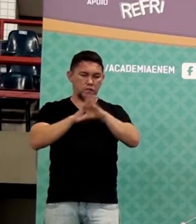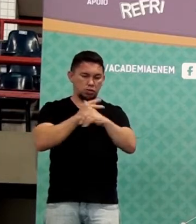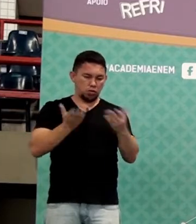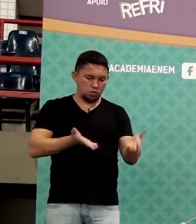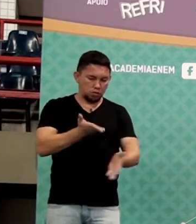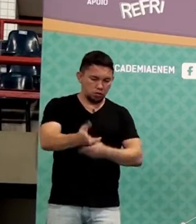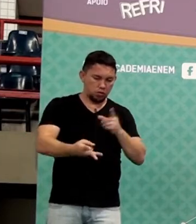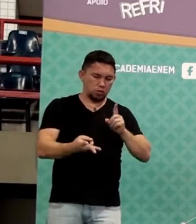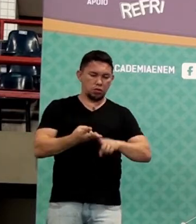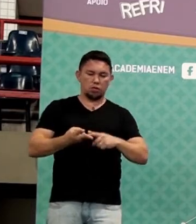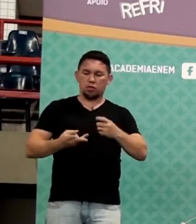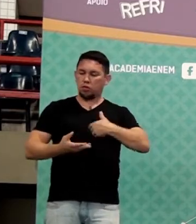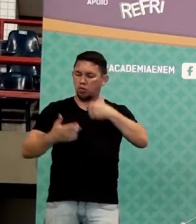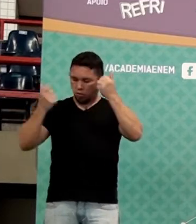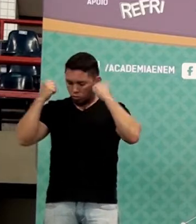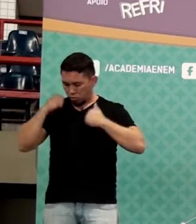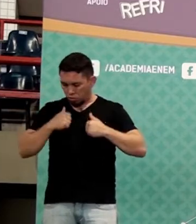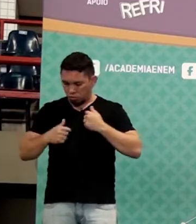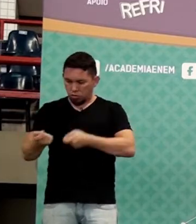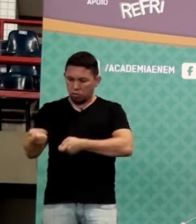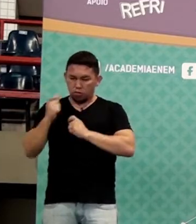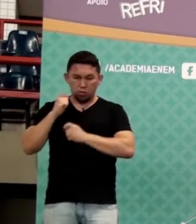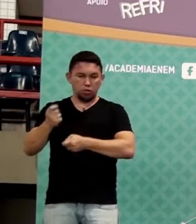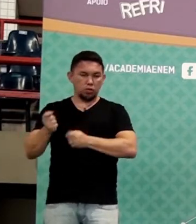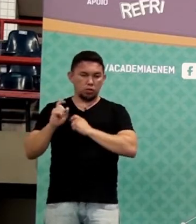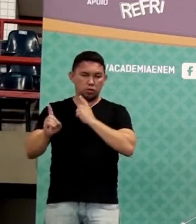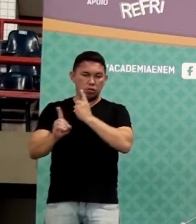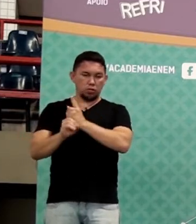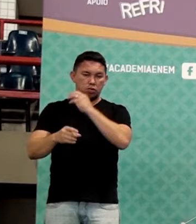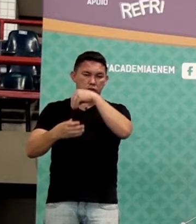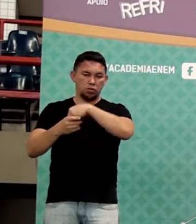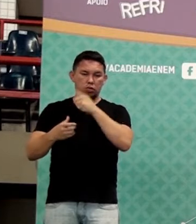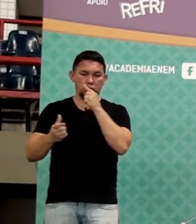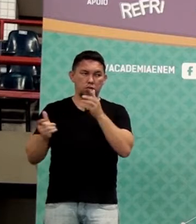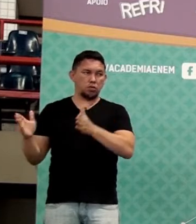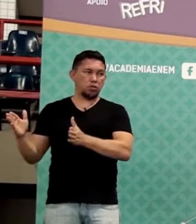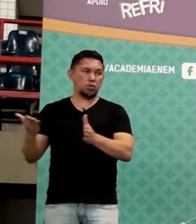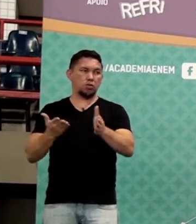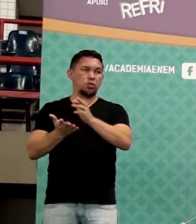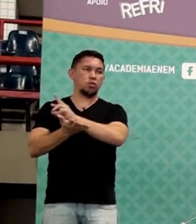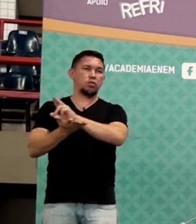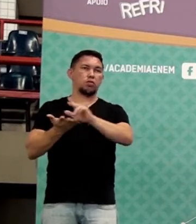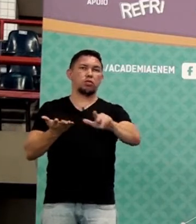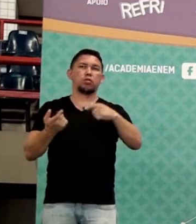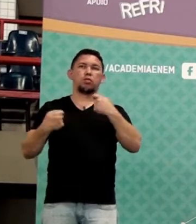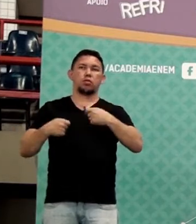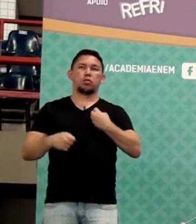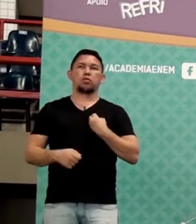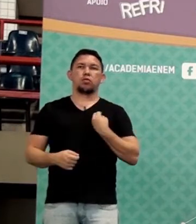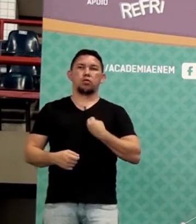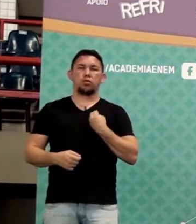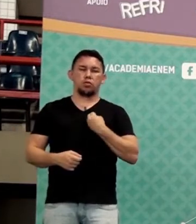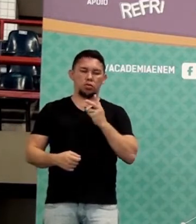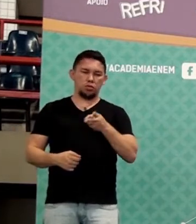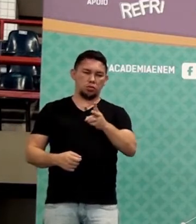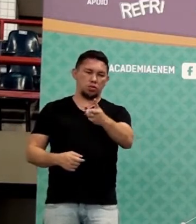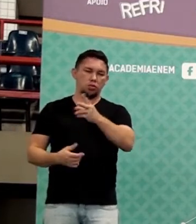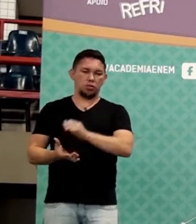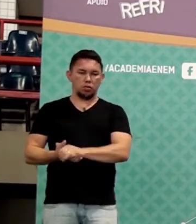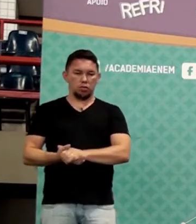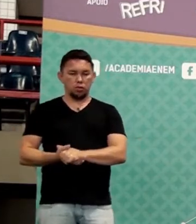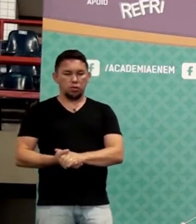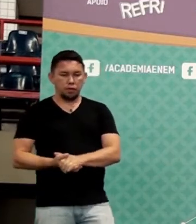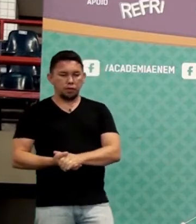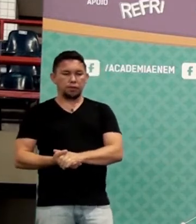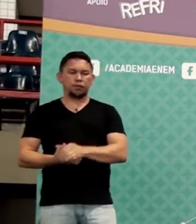fazer um asseio, para pescar. Ele conseguia encontrar no rio o que ele precisava para sobreviver.